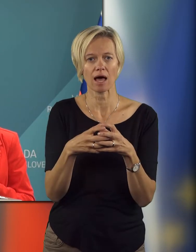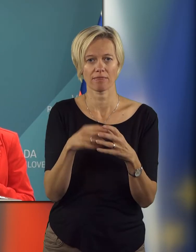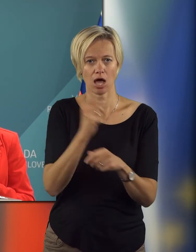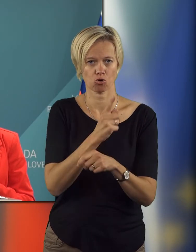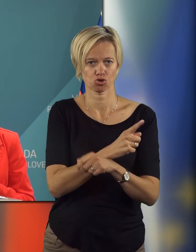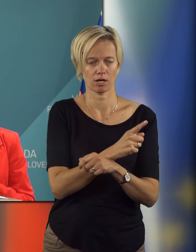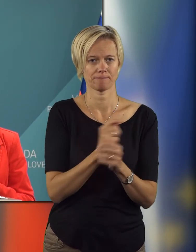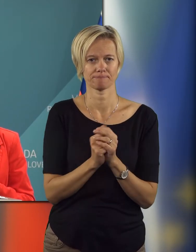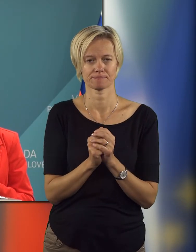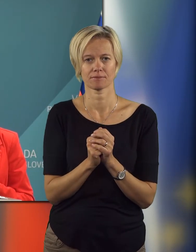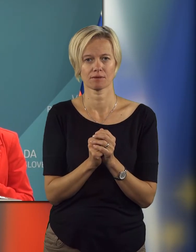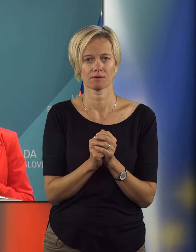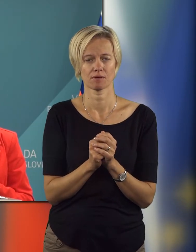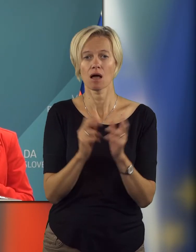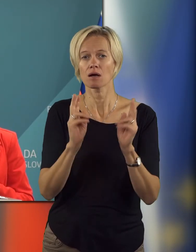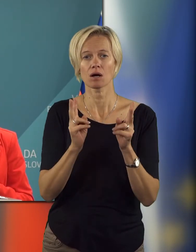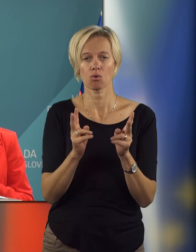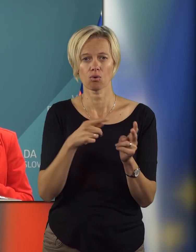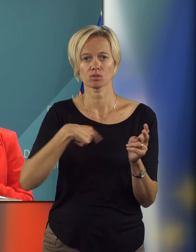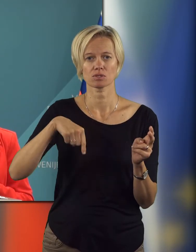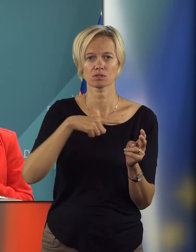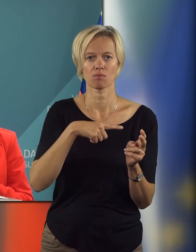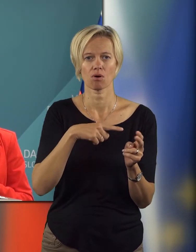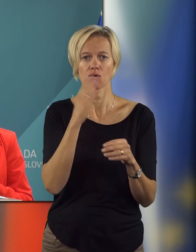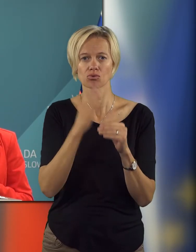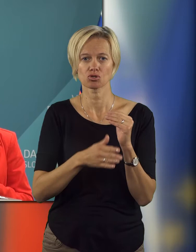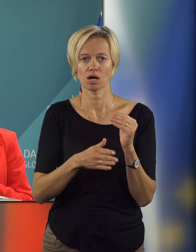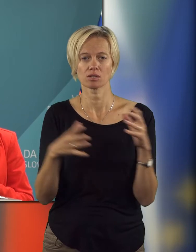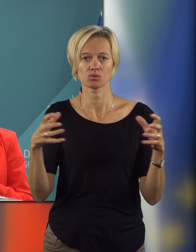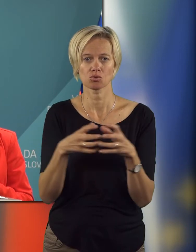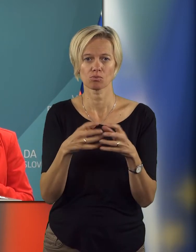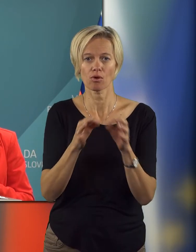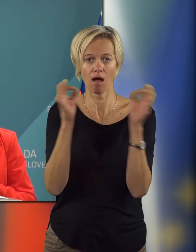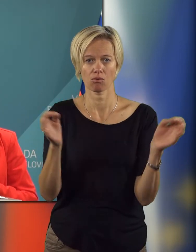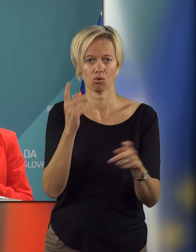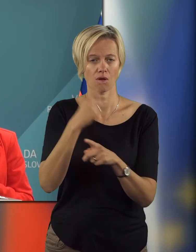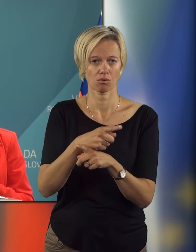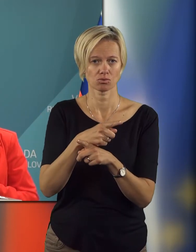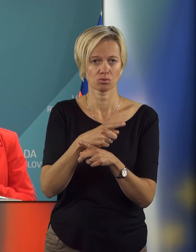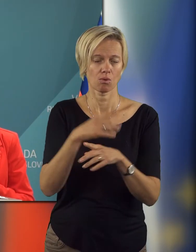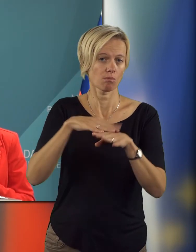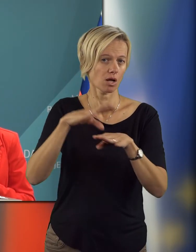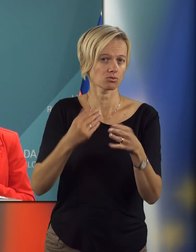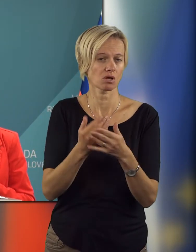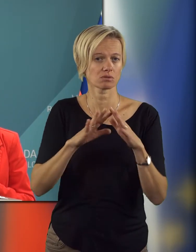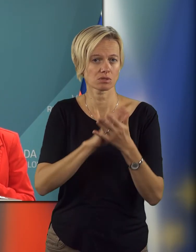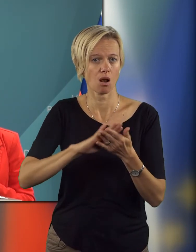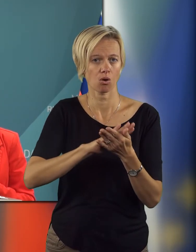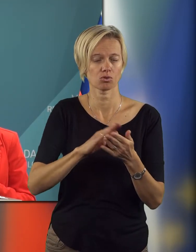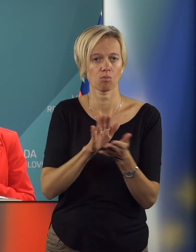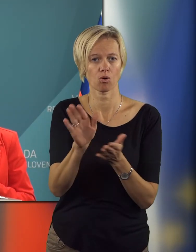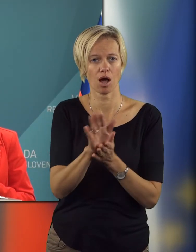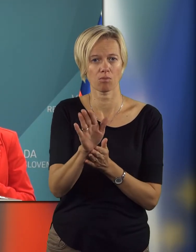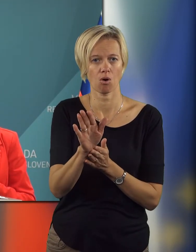naročila. Tako smo končali skupna javna naročila praktično za